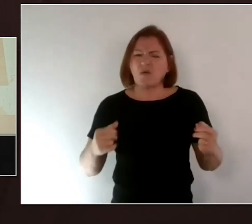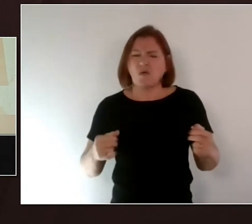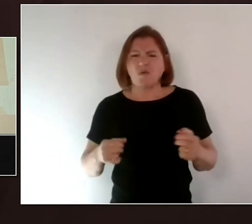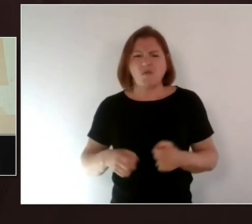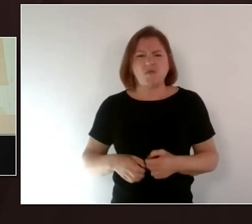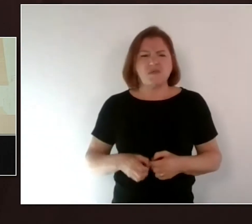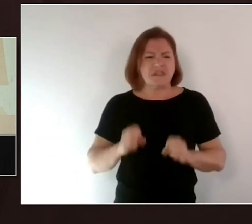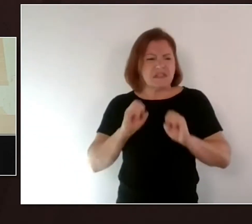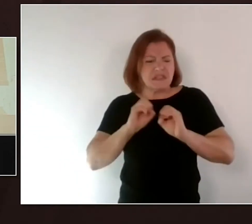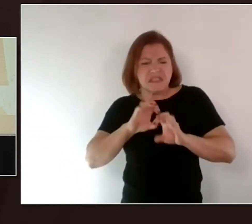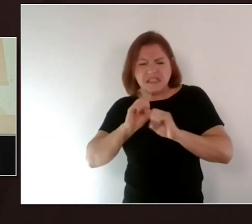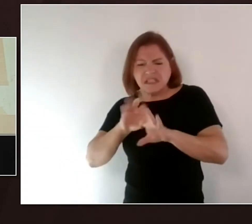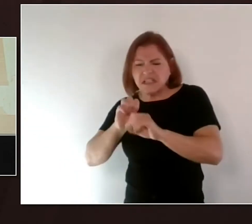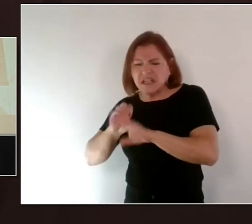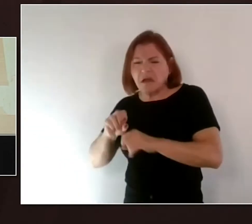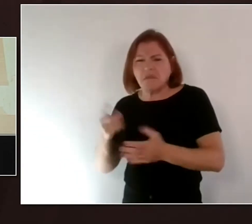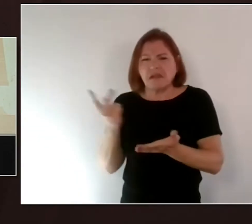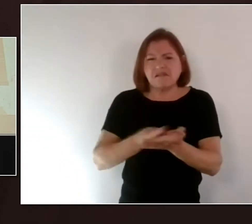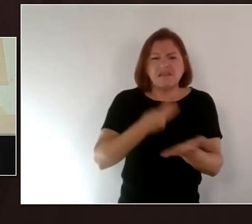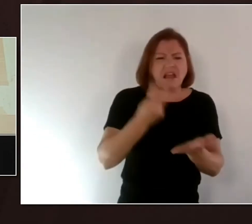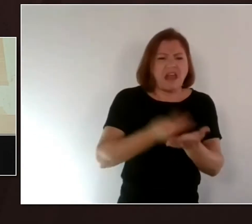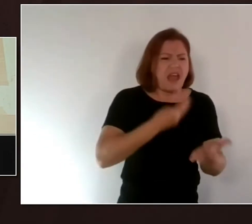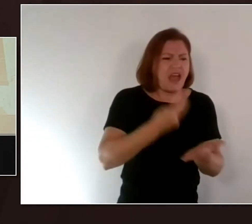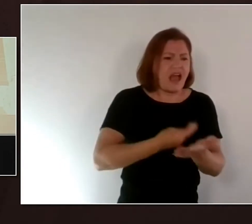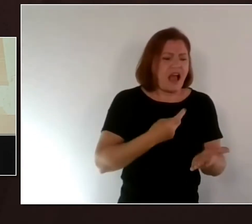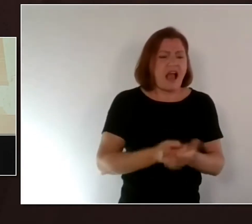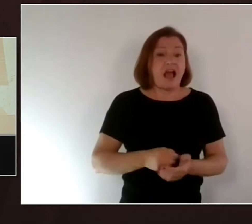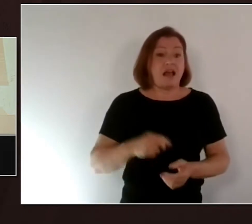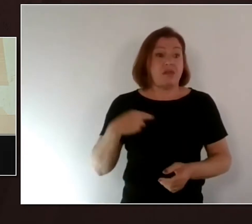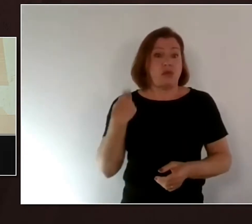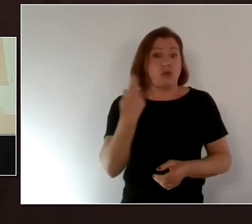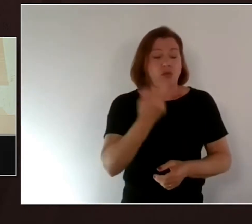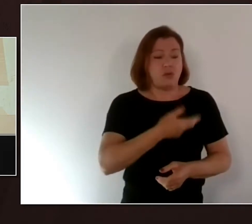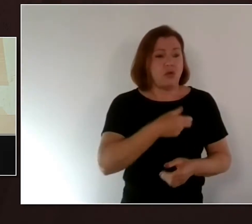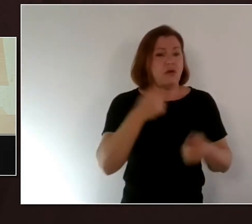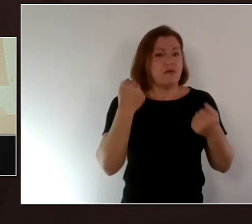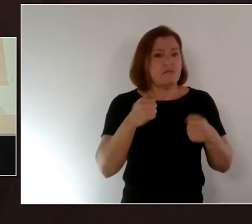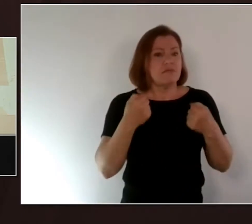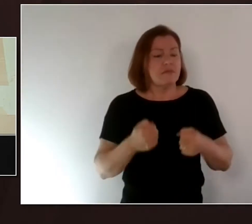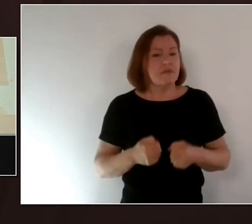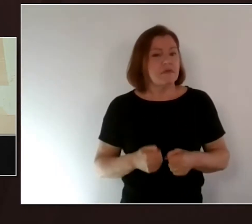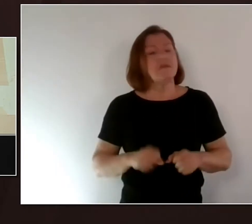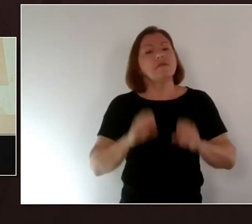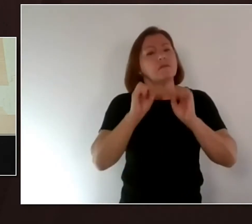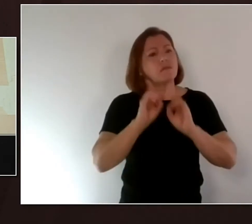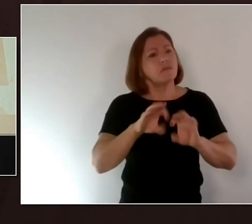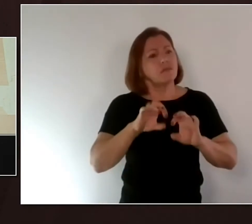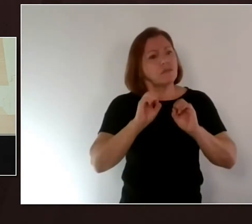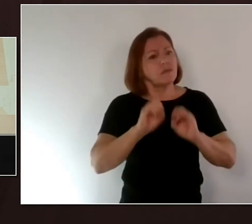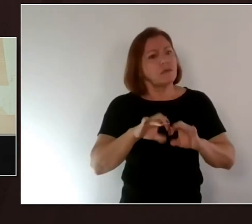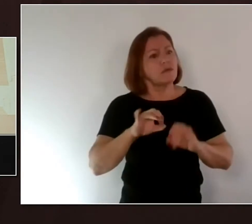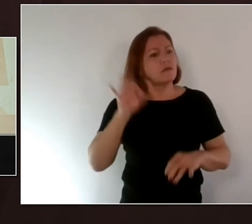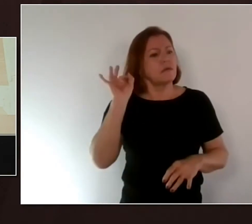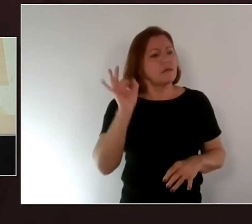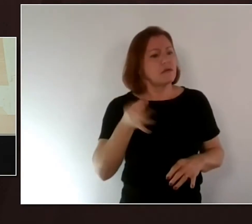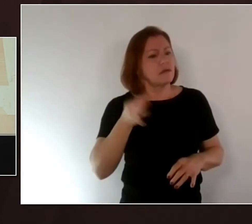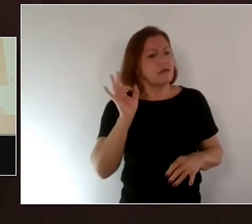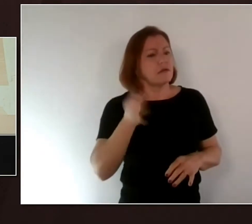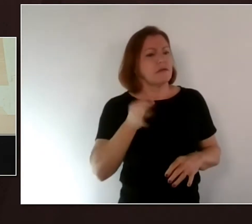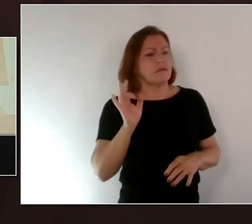delas, irmãos, mas nós temos que fazer o nosso papel. Vamos juntar nossos jovens para